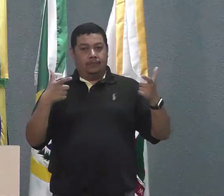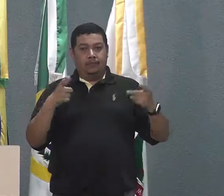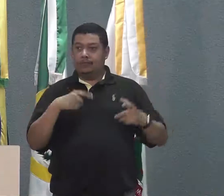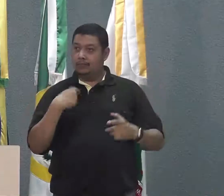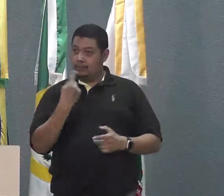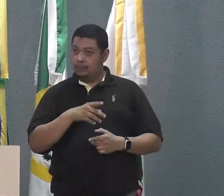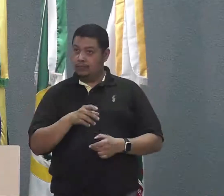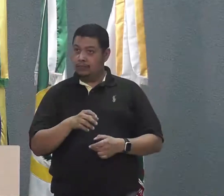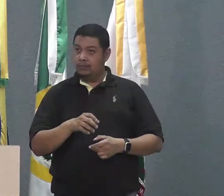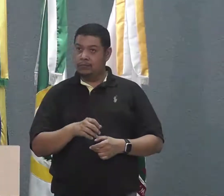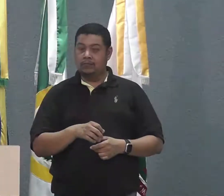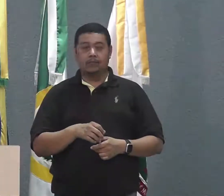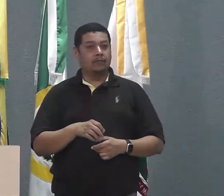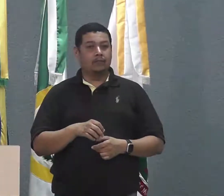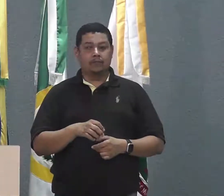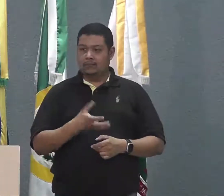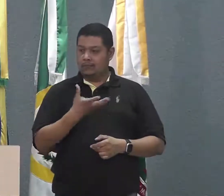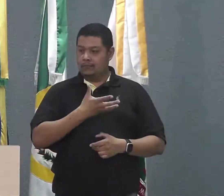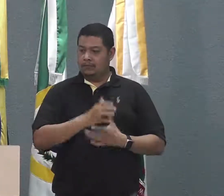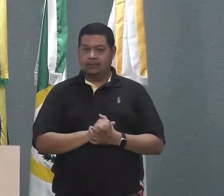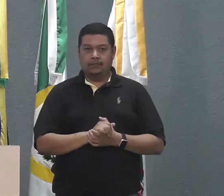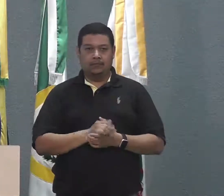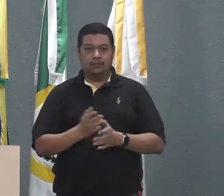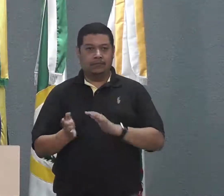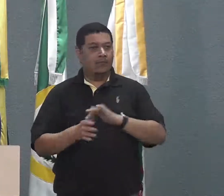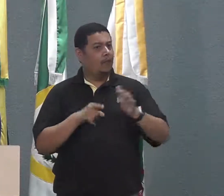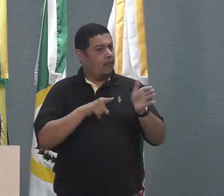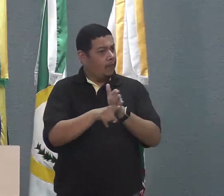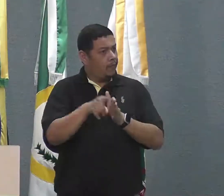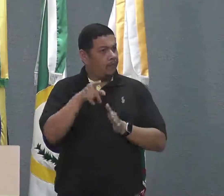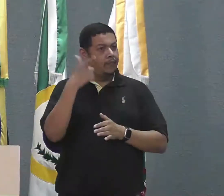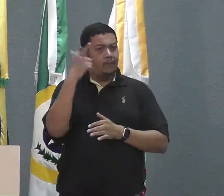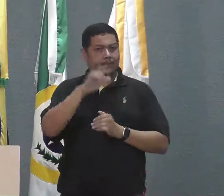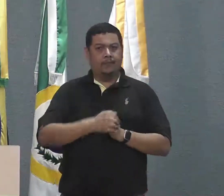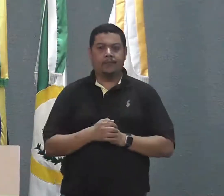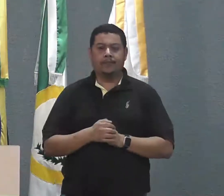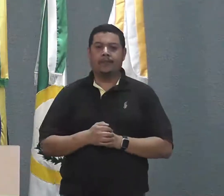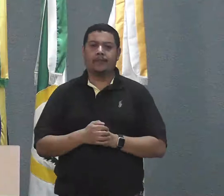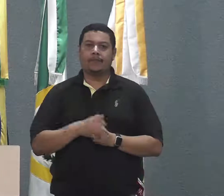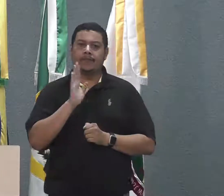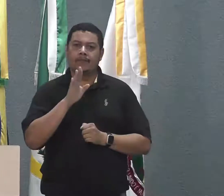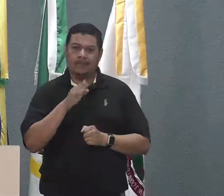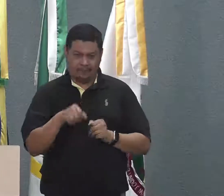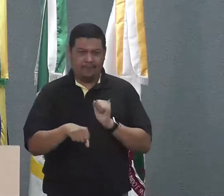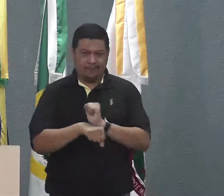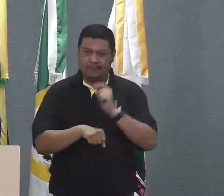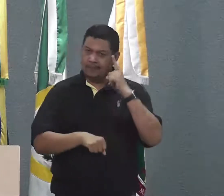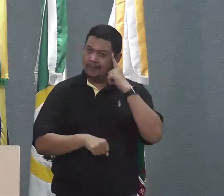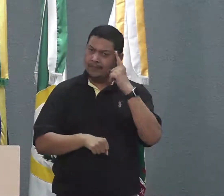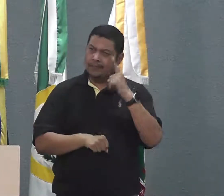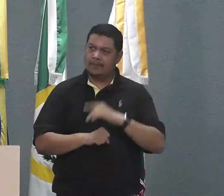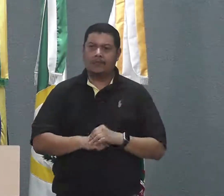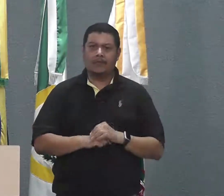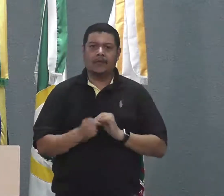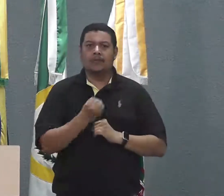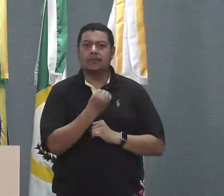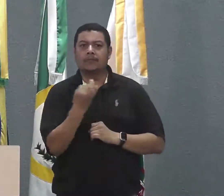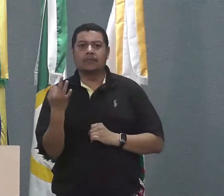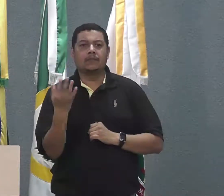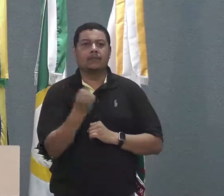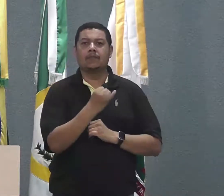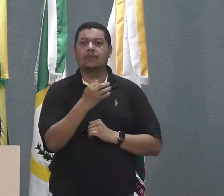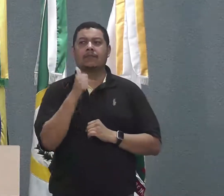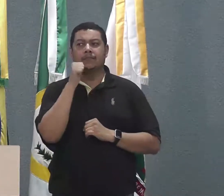aprovamos? E a minha pergunta vai mais além. Já pararam para pensar em quantas